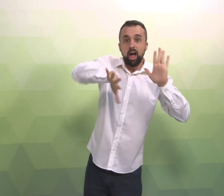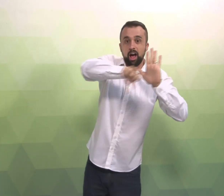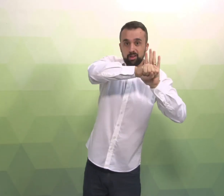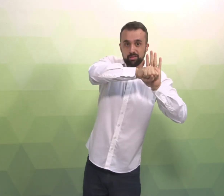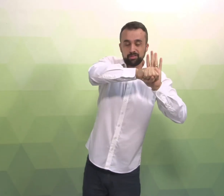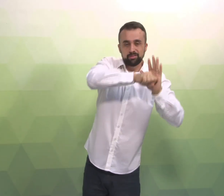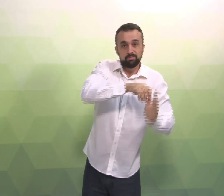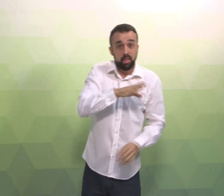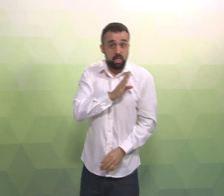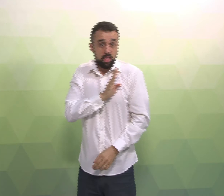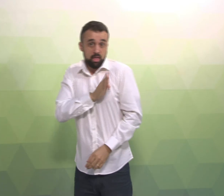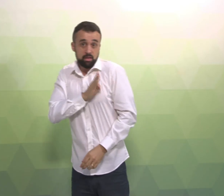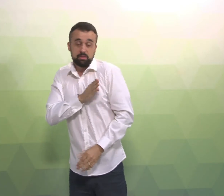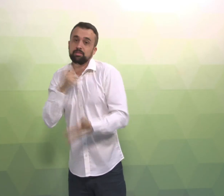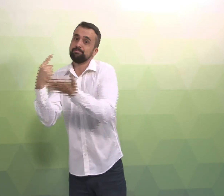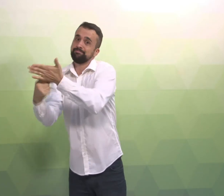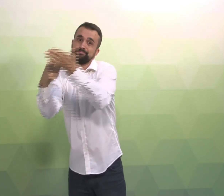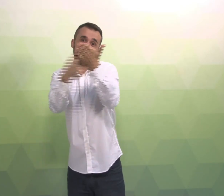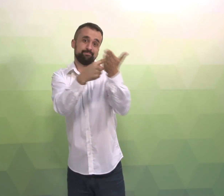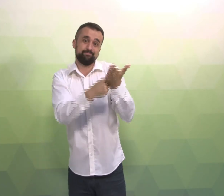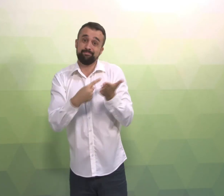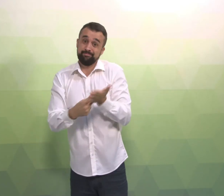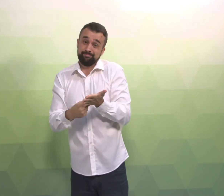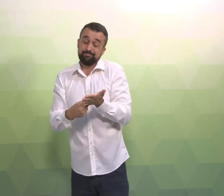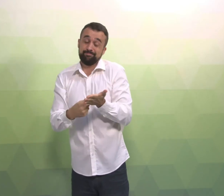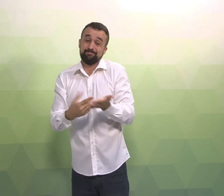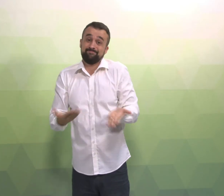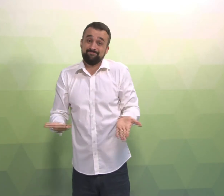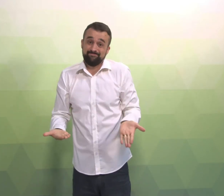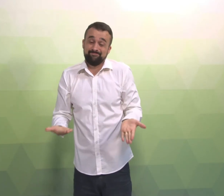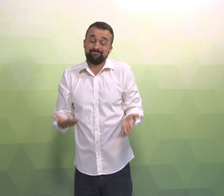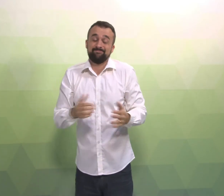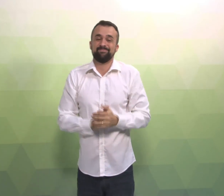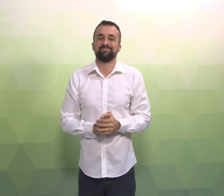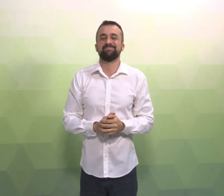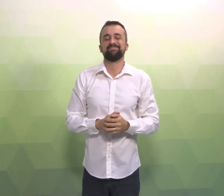Mas este é icônico e este é arbitrário.